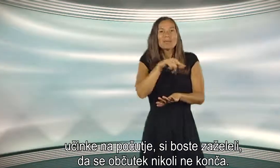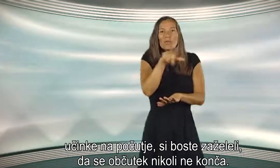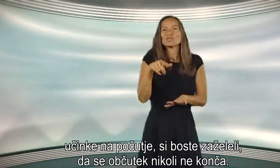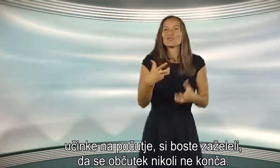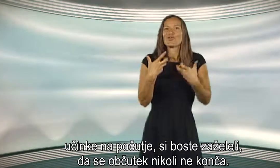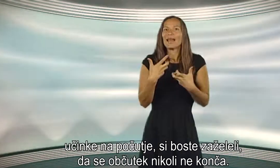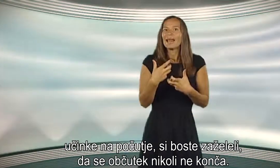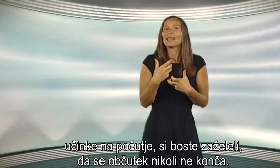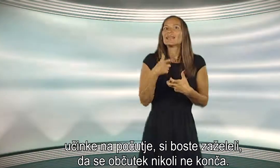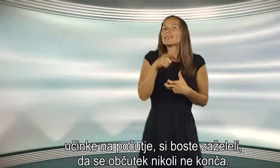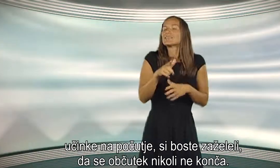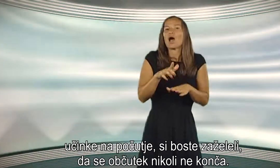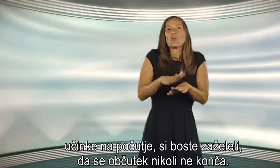občutek nikoli ne konča.